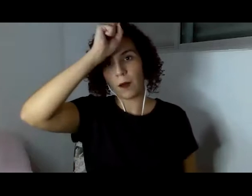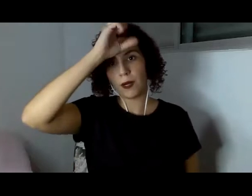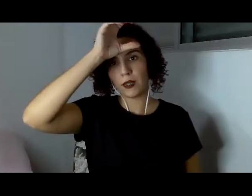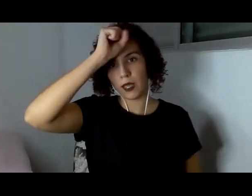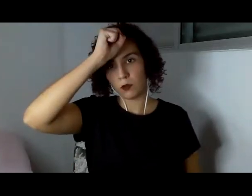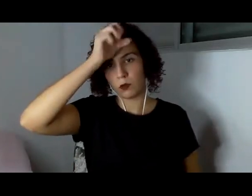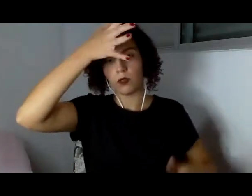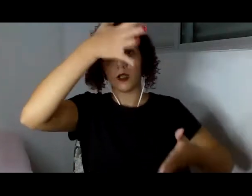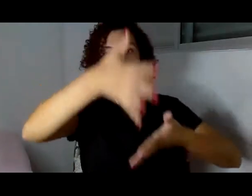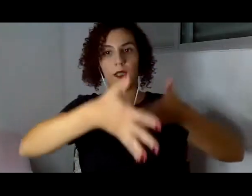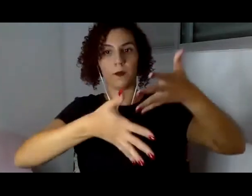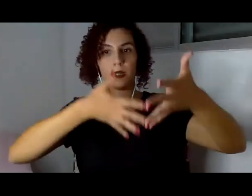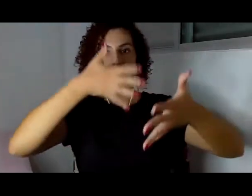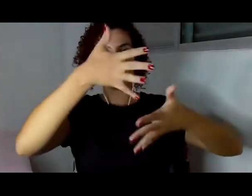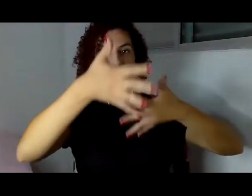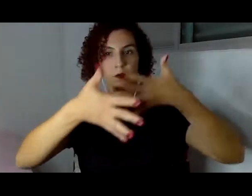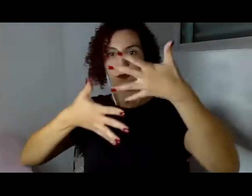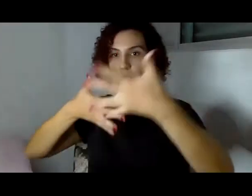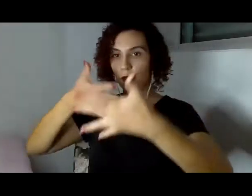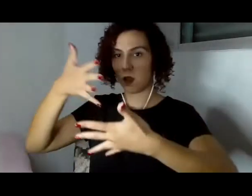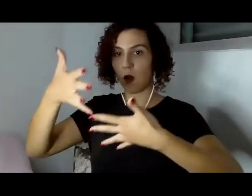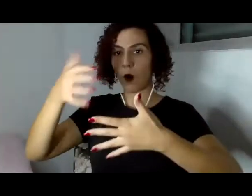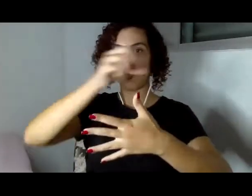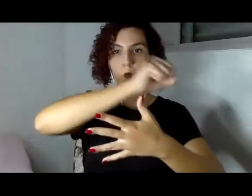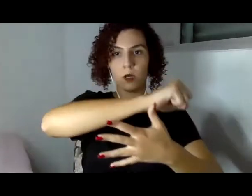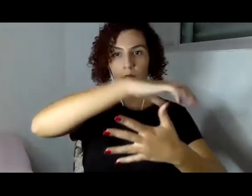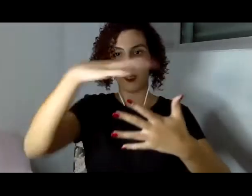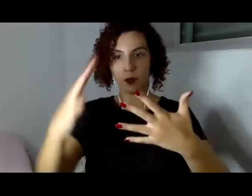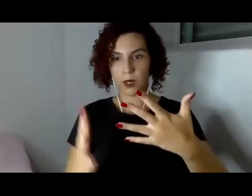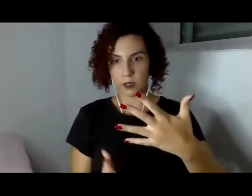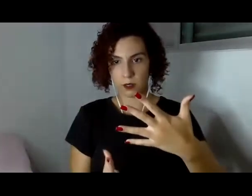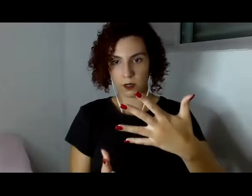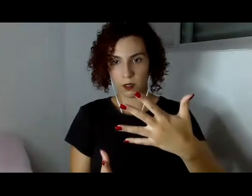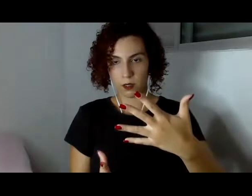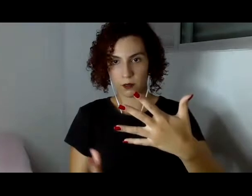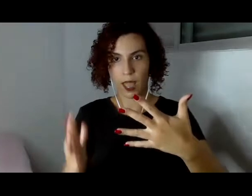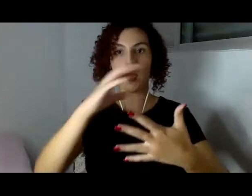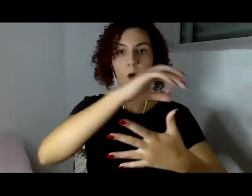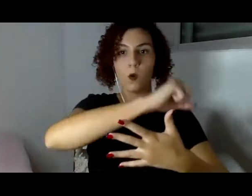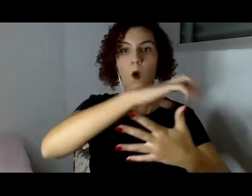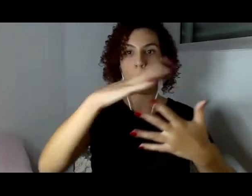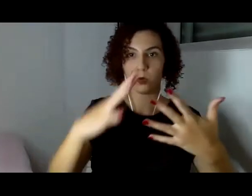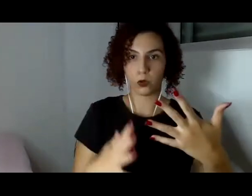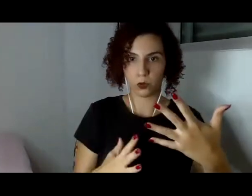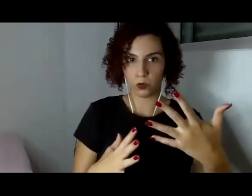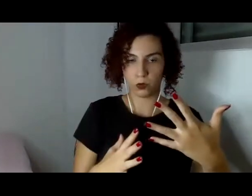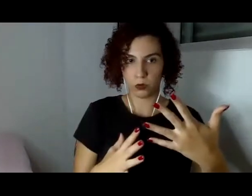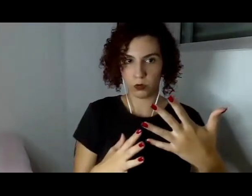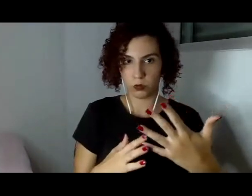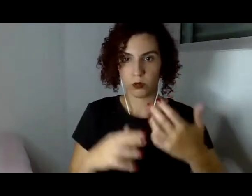estou aprendendo Libras ou Libras, tá? Um ou